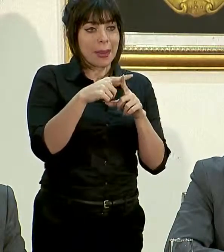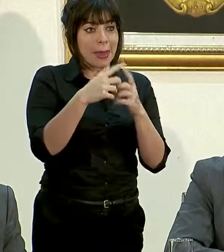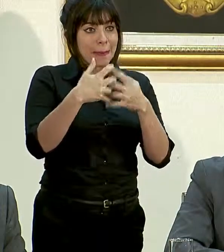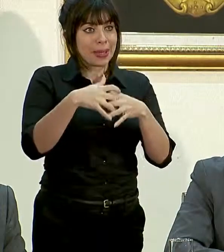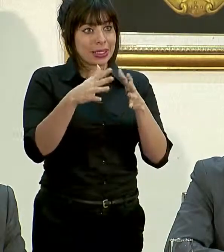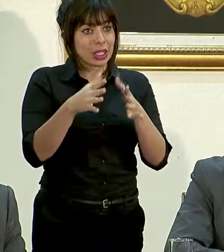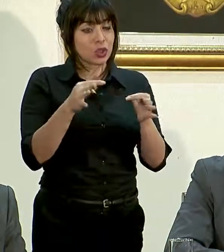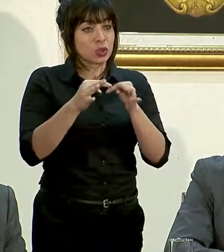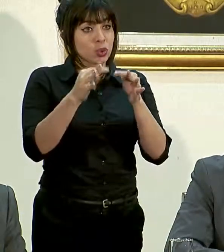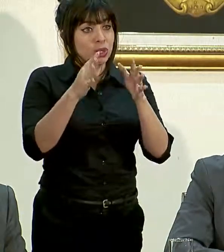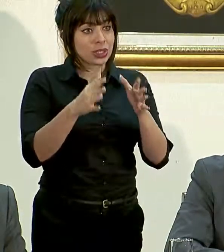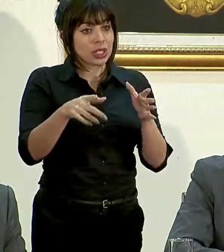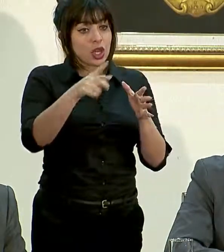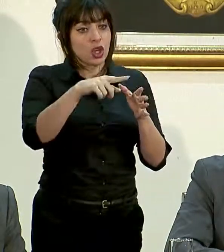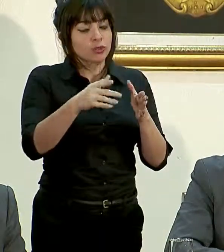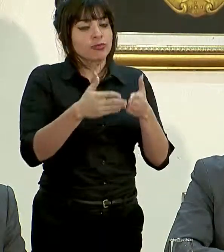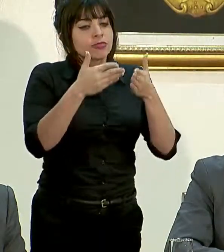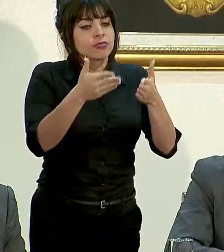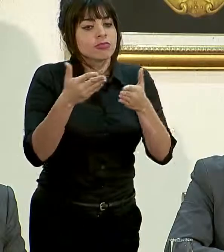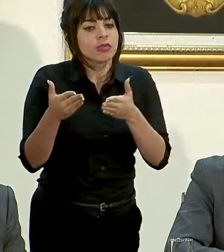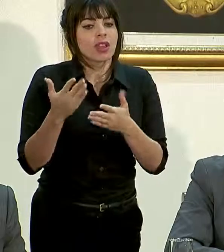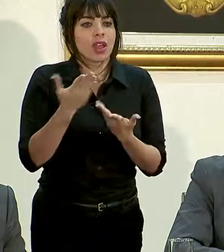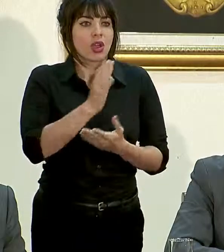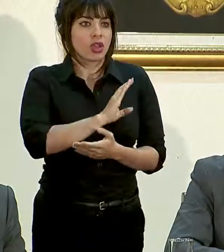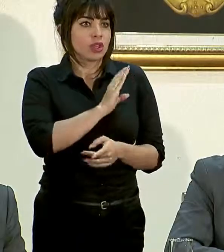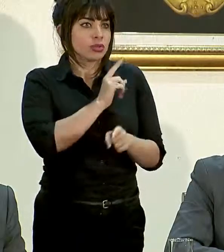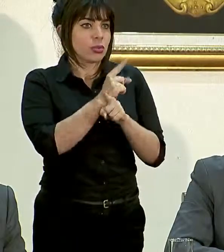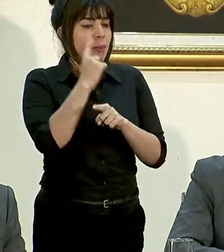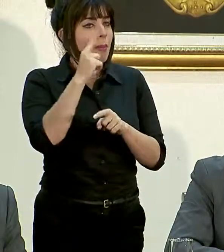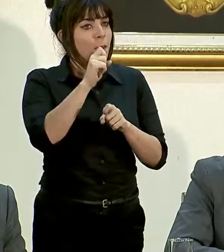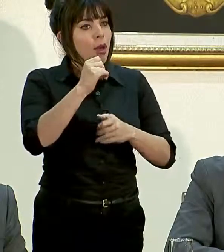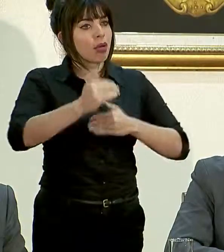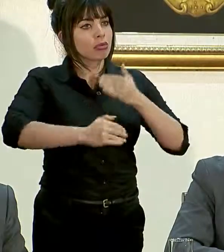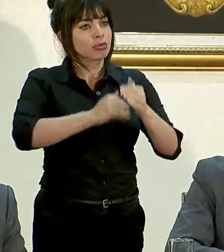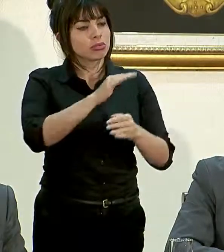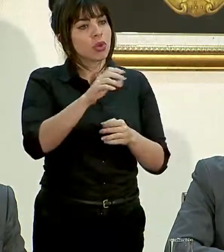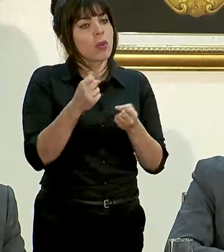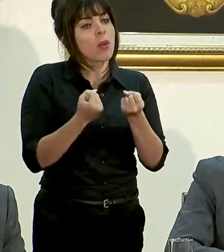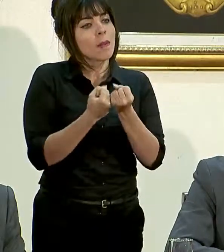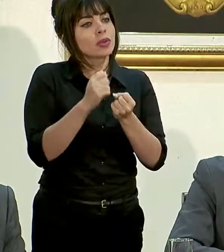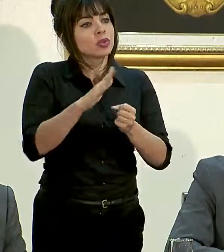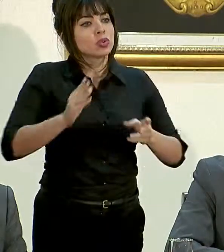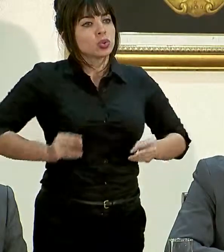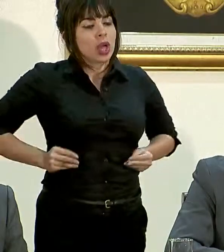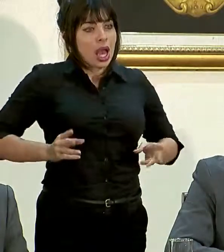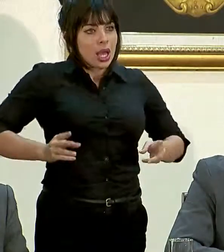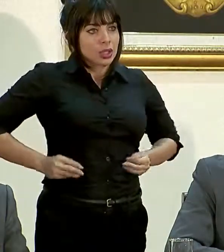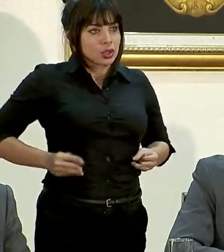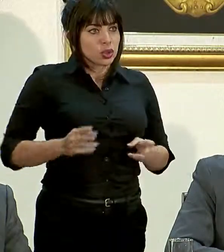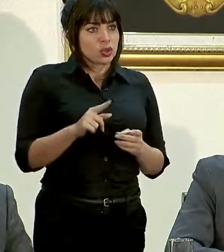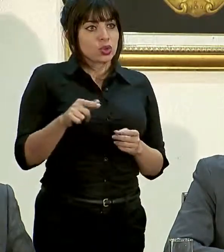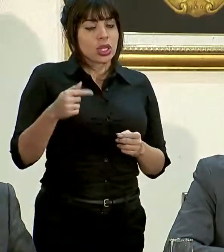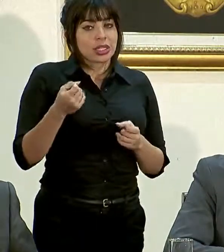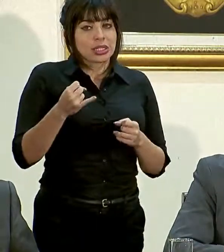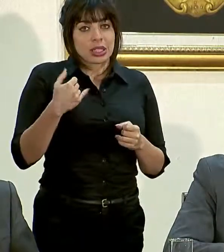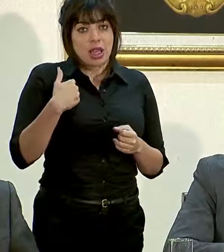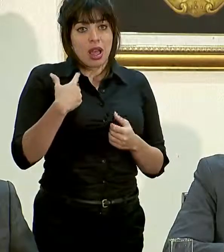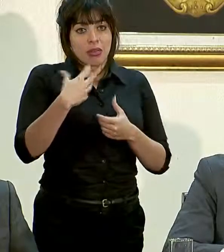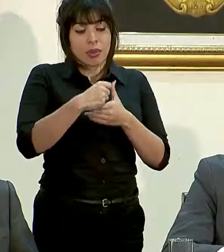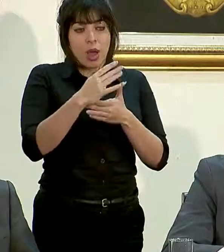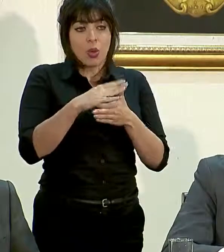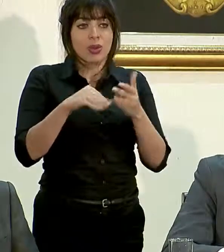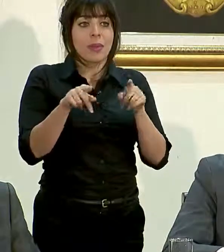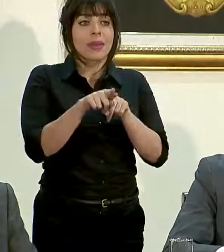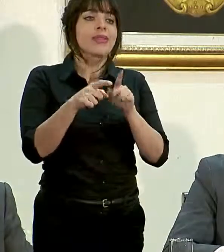empresarios turísticos de condiciones adecuadas para que pudieran compensar los gastos en que incurrieron y